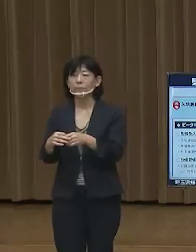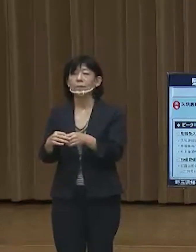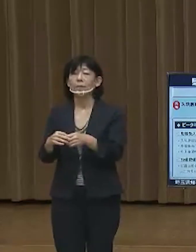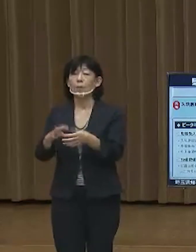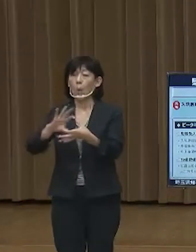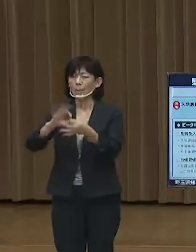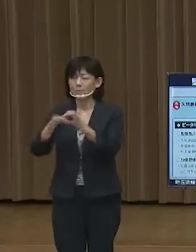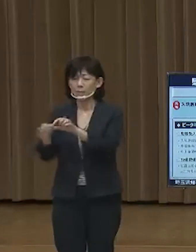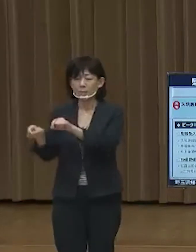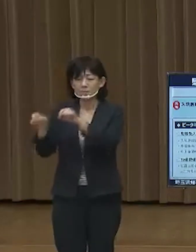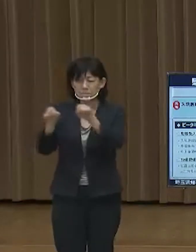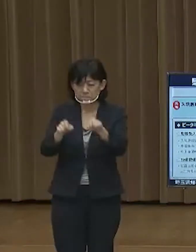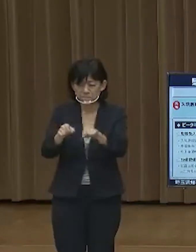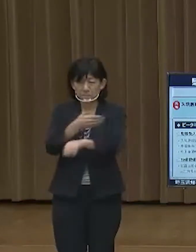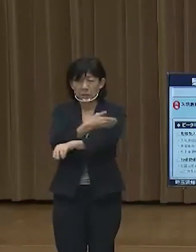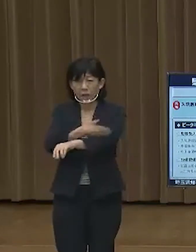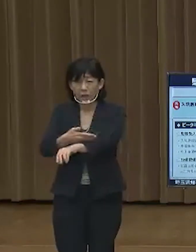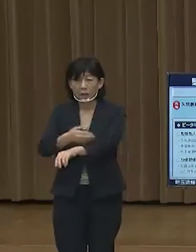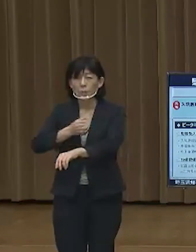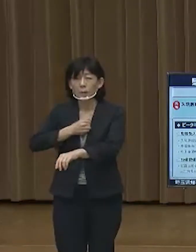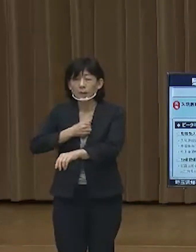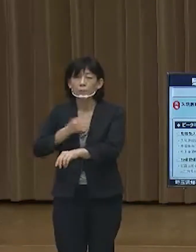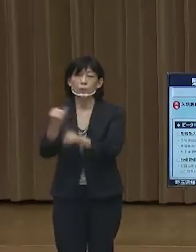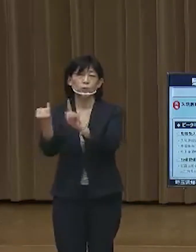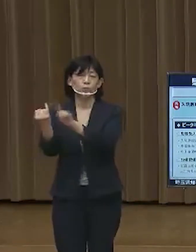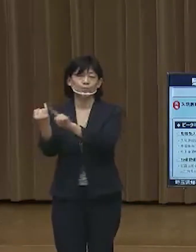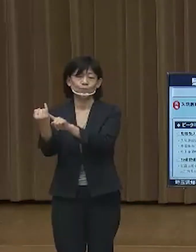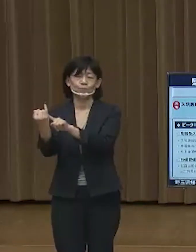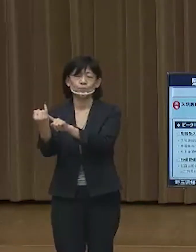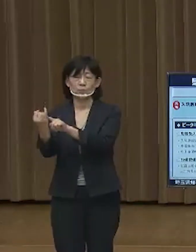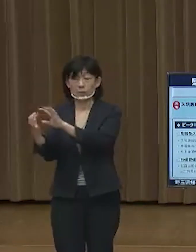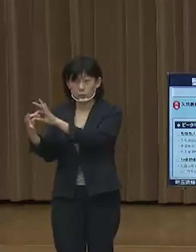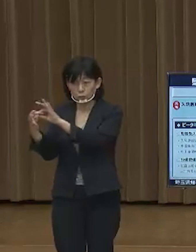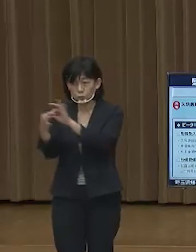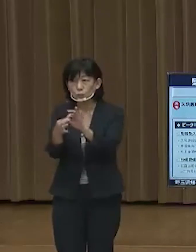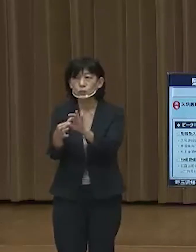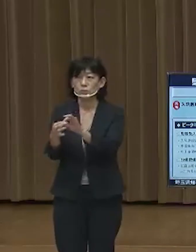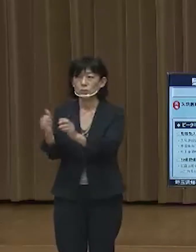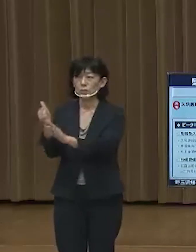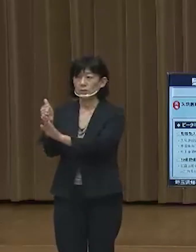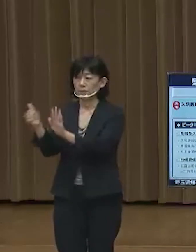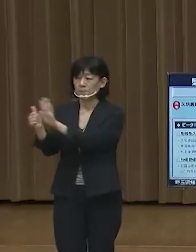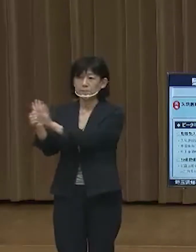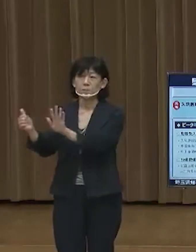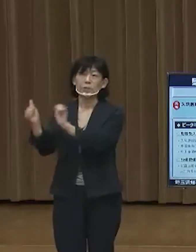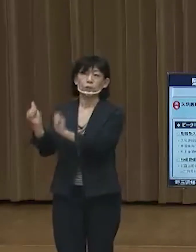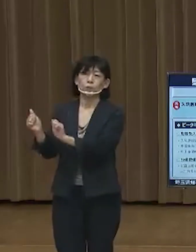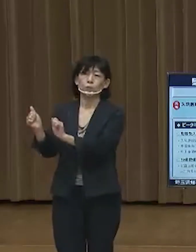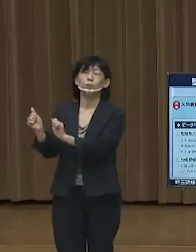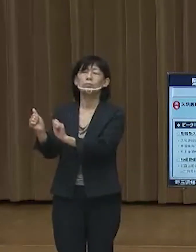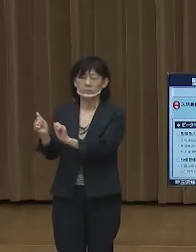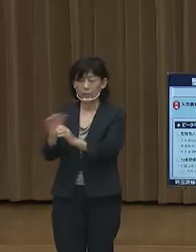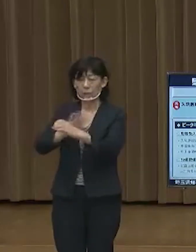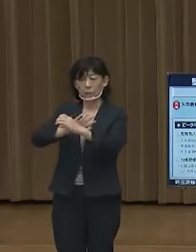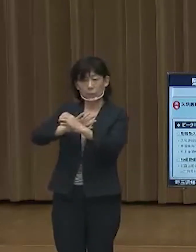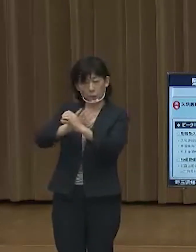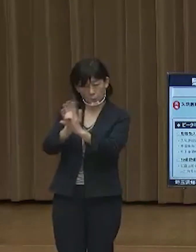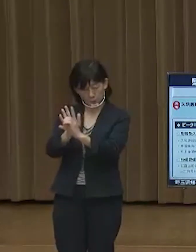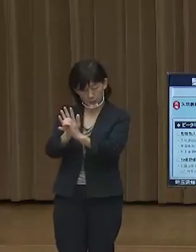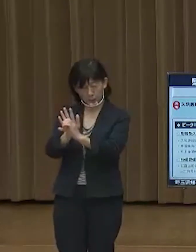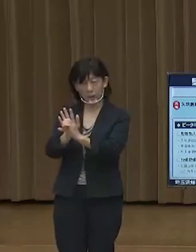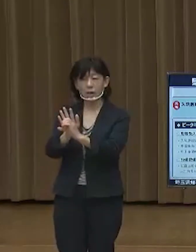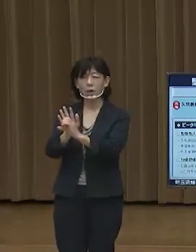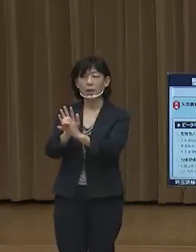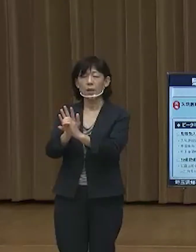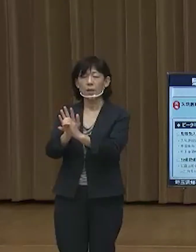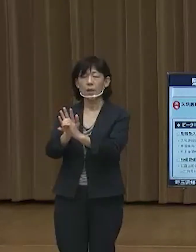じでおられますので、そのあたりについては、大変我々としては、これまでの継続、あるいはぜひ